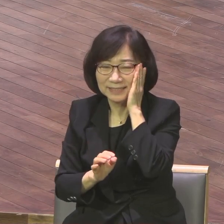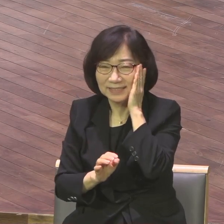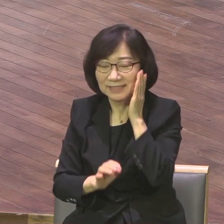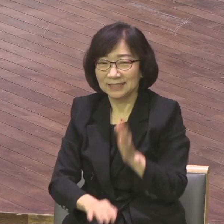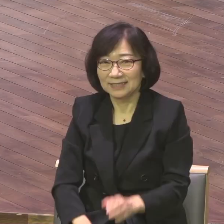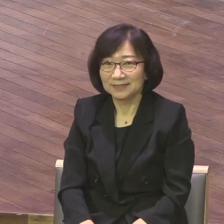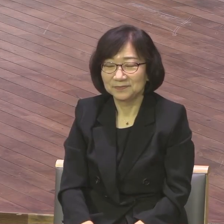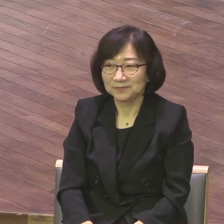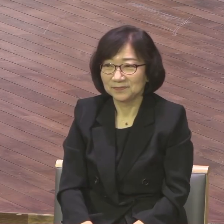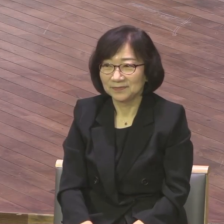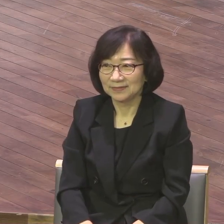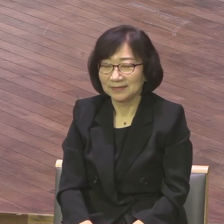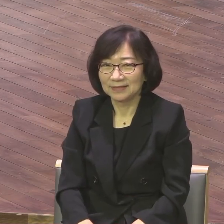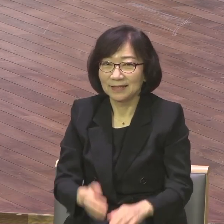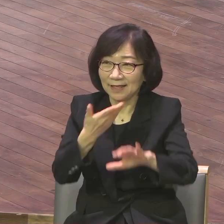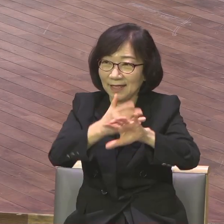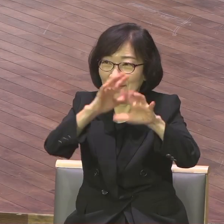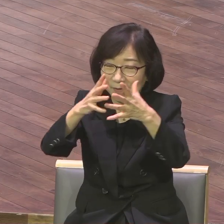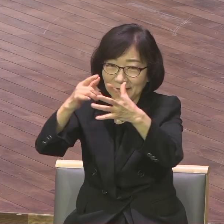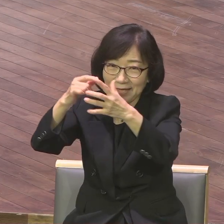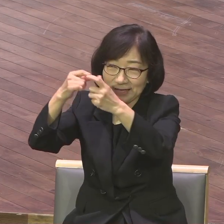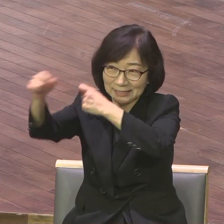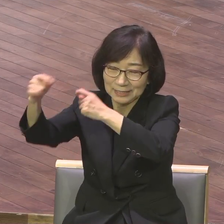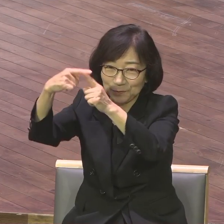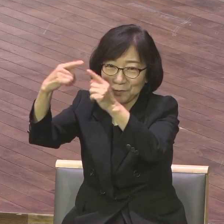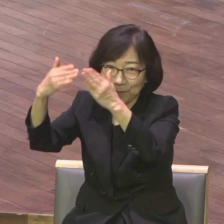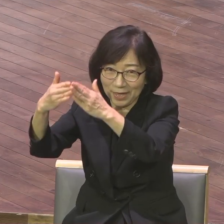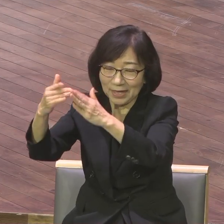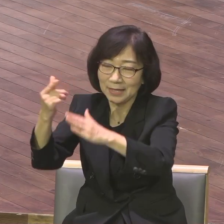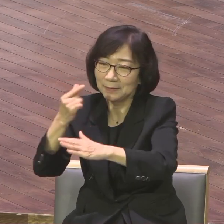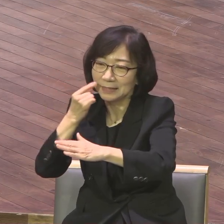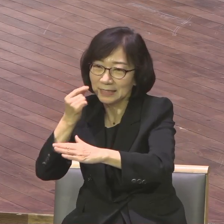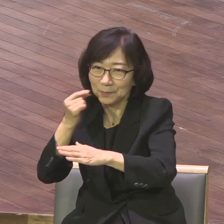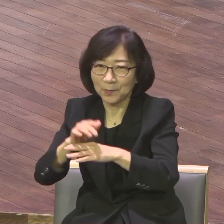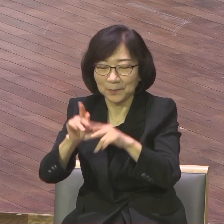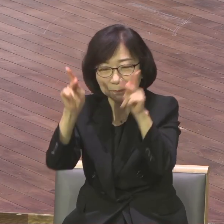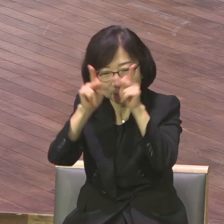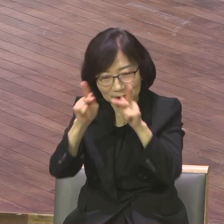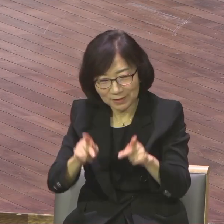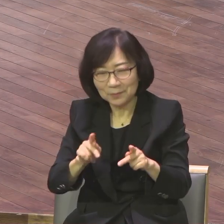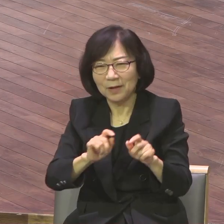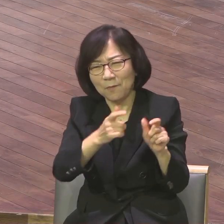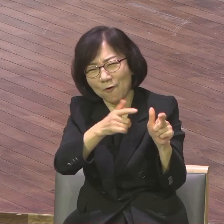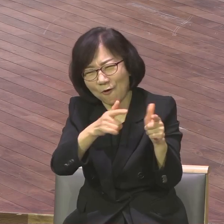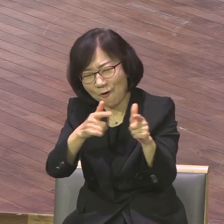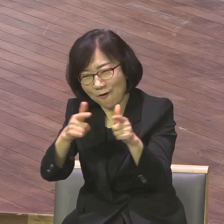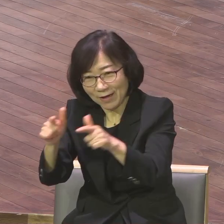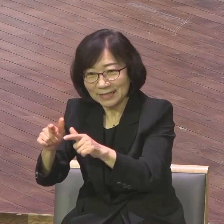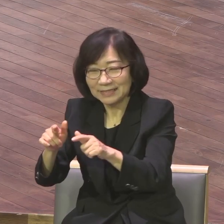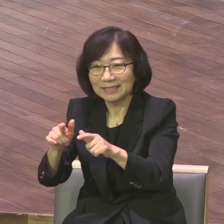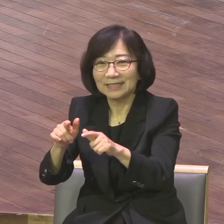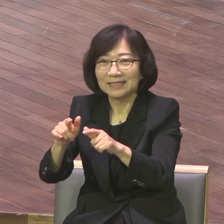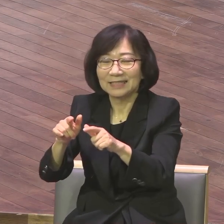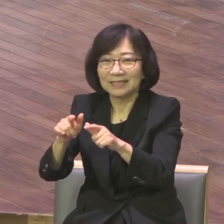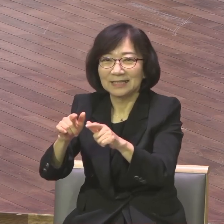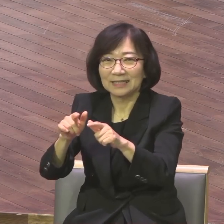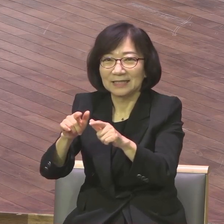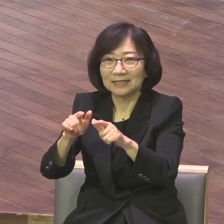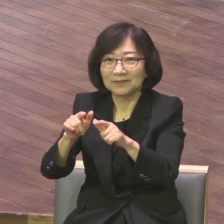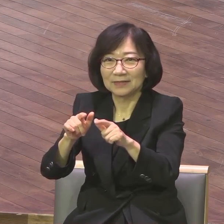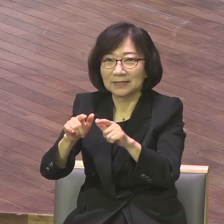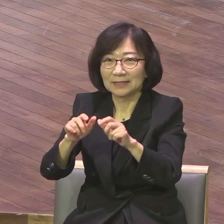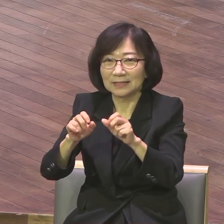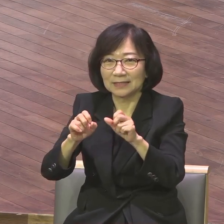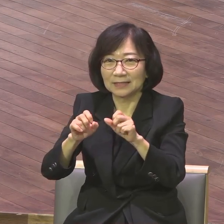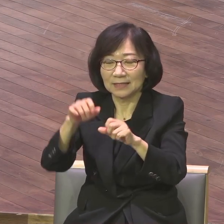우리 해외 우리 지교회 하마저 우리 팔라완을 포함한 모든 함께 예배드리는 선교사님들